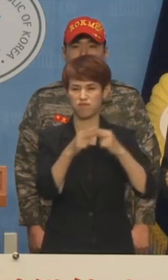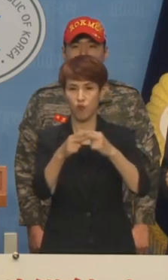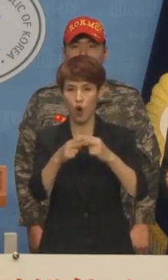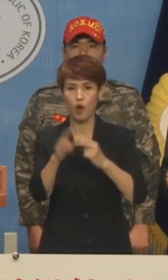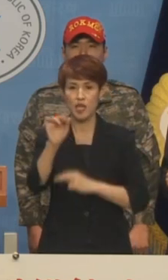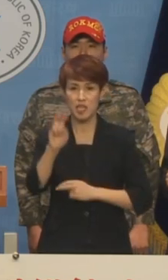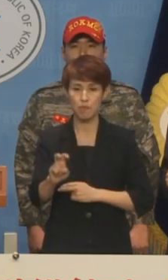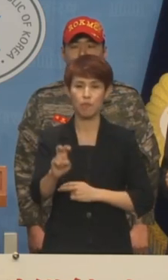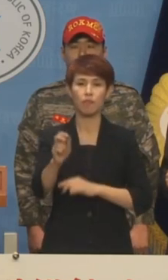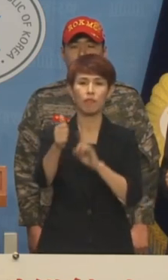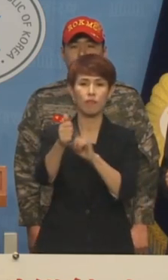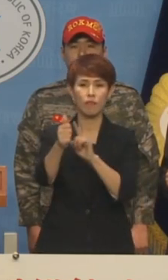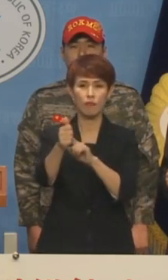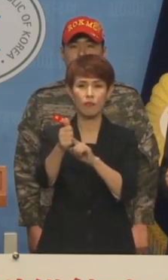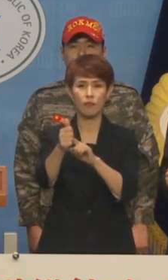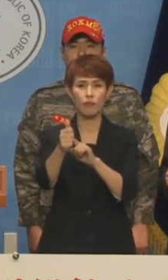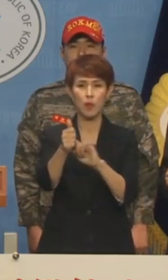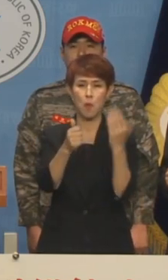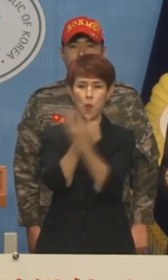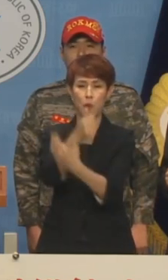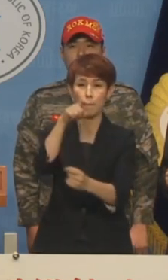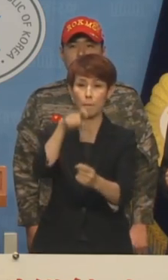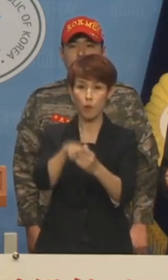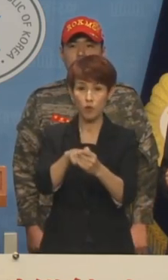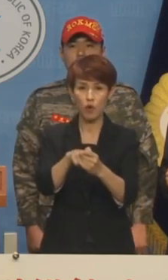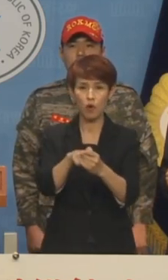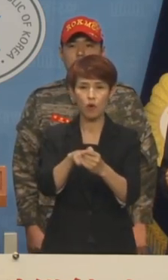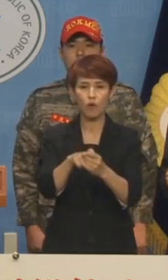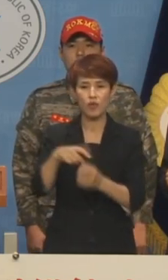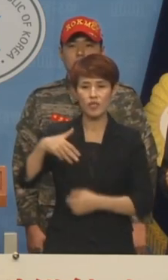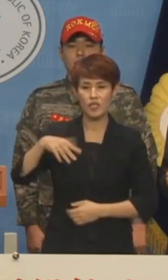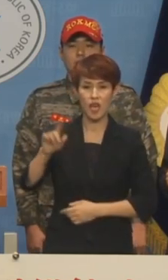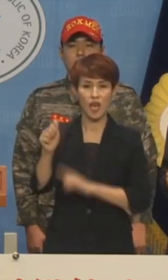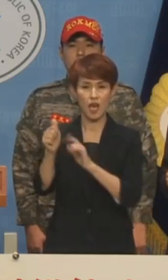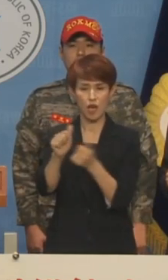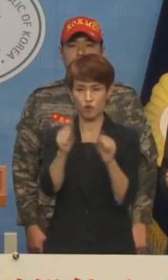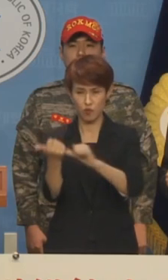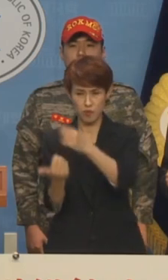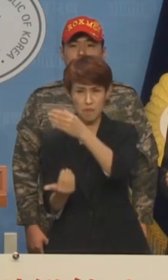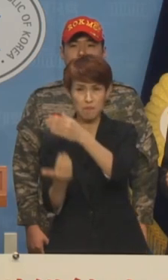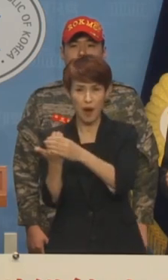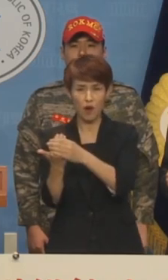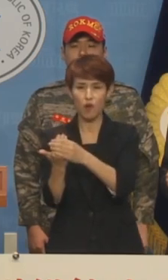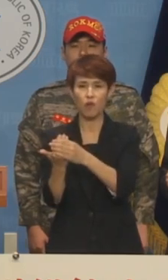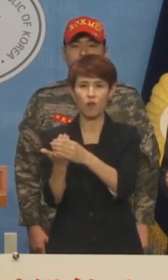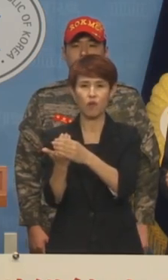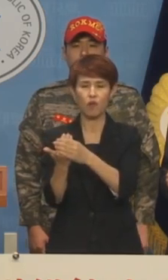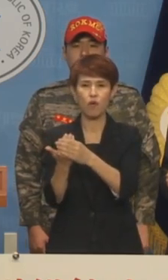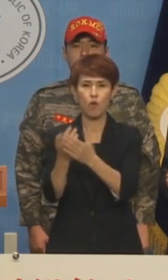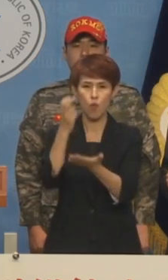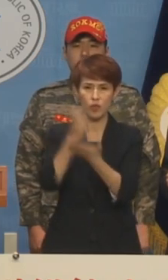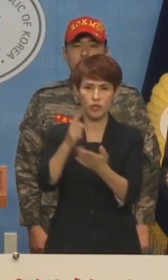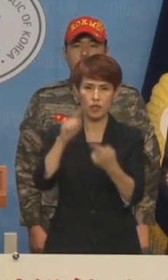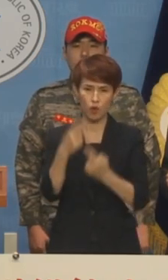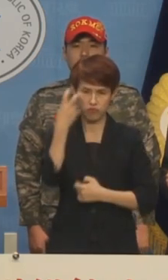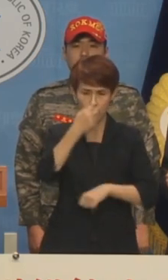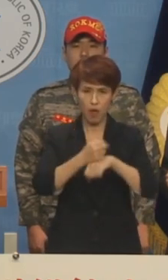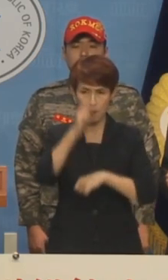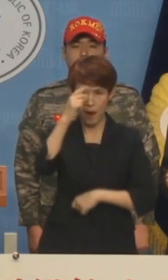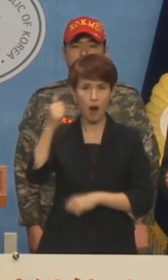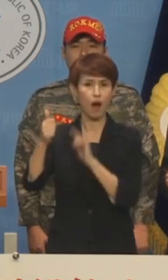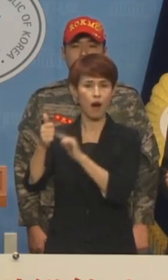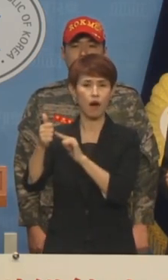해병대 1사단장을 비호할 목적으로 고 최수근 상병 순직 사건을 원칙대로 철저히 수사하려는